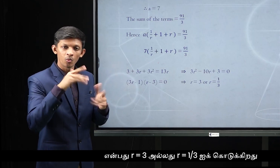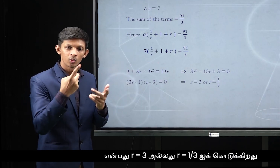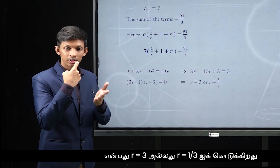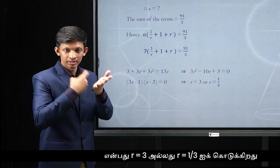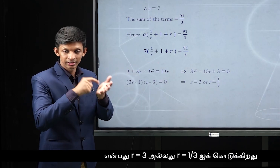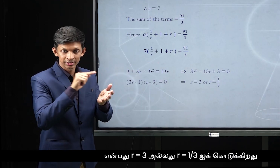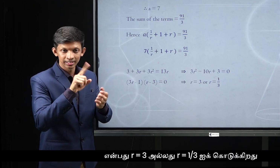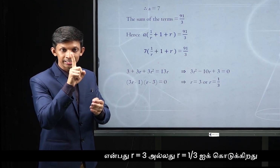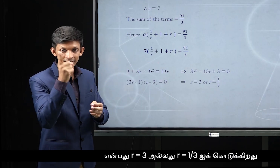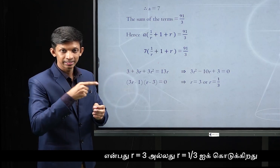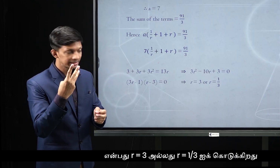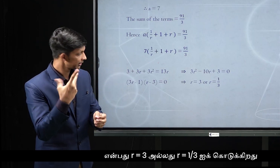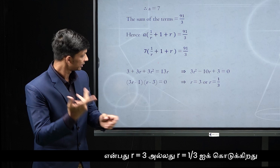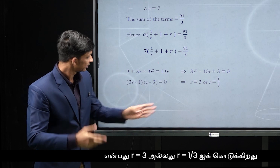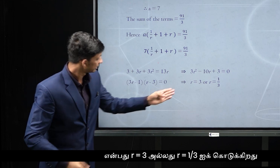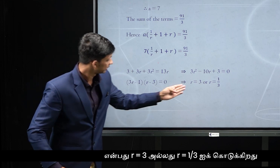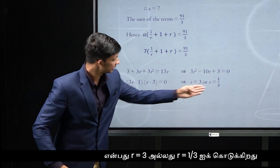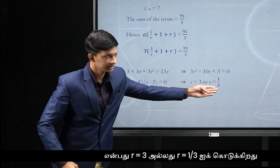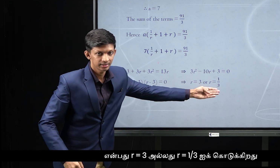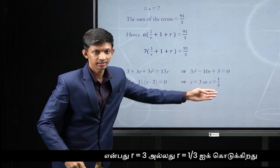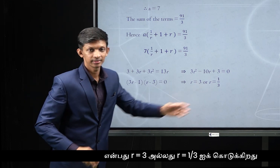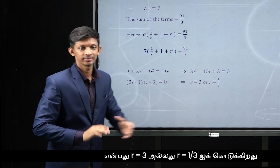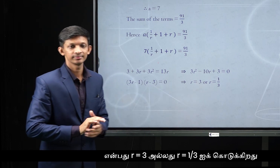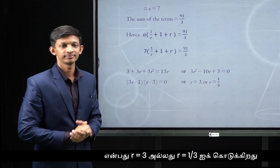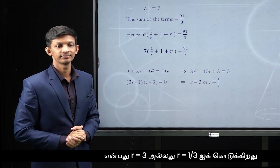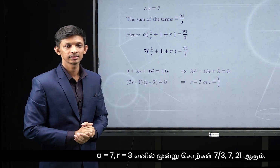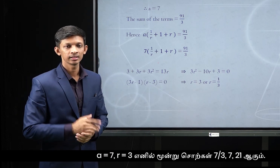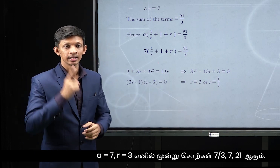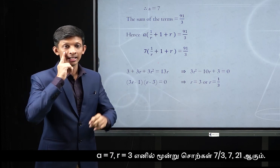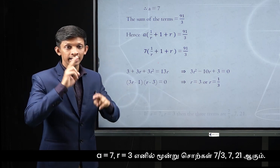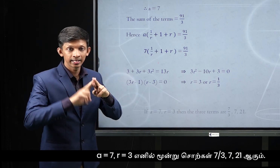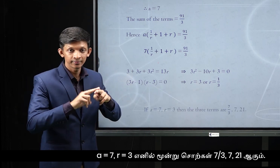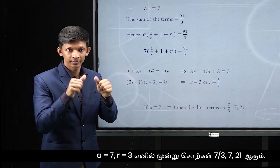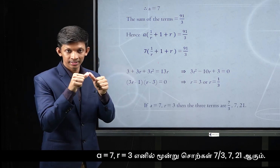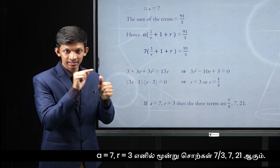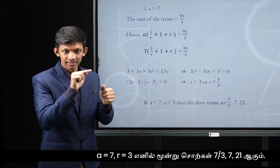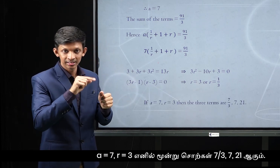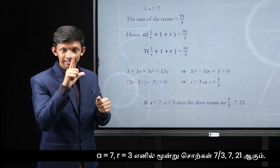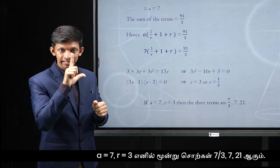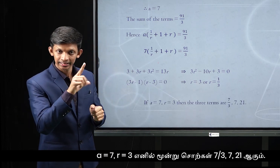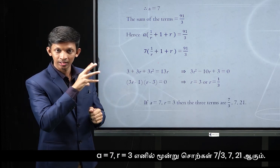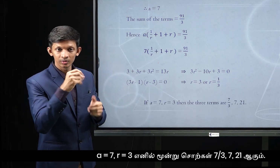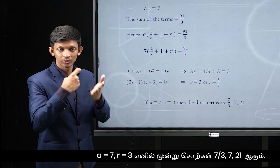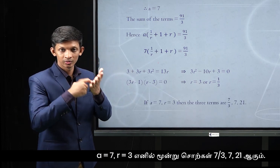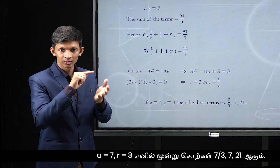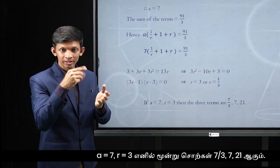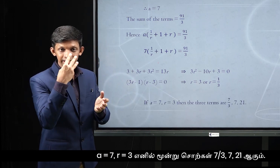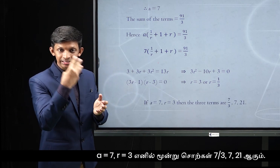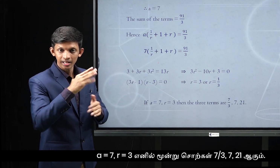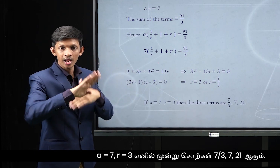ஈடு 1 கீழ் 3ஐ கொடுக்கிறது. ஏ ஈடு 7 ஆர் ஈடு 3 எனில்